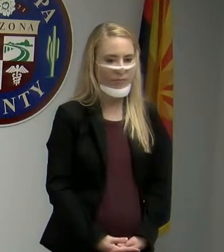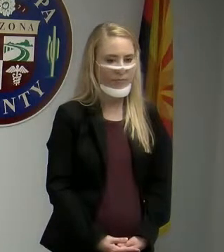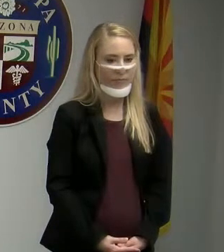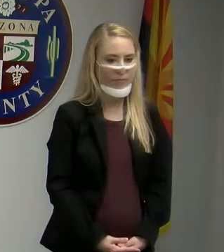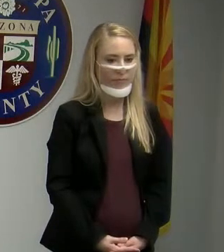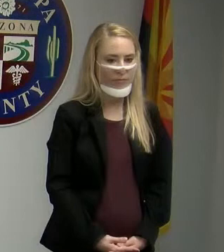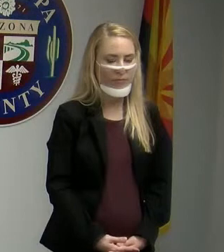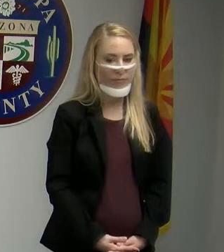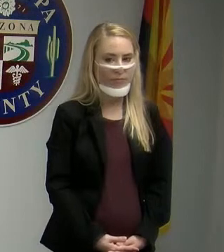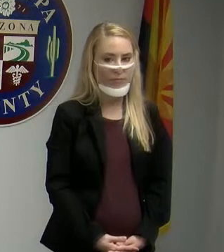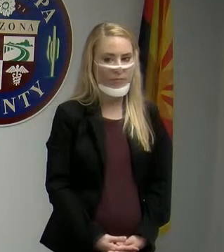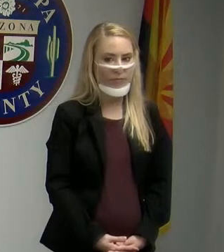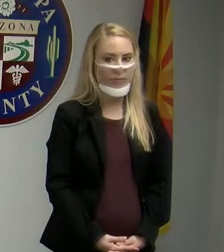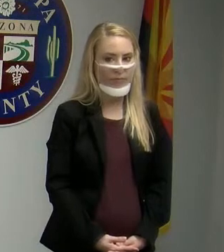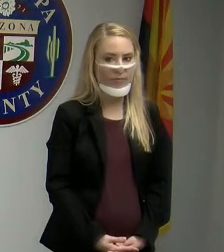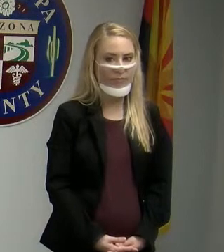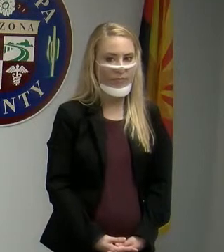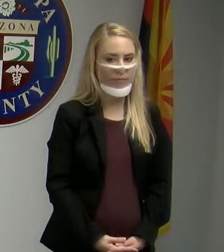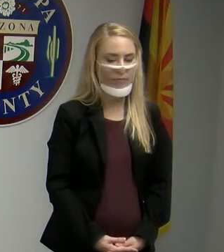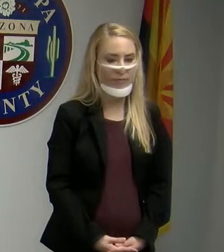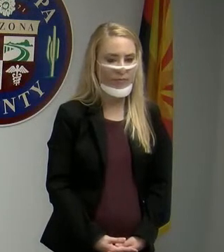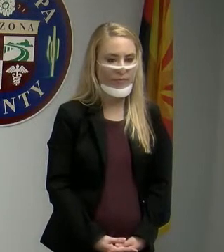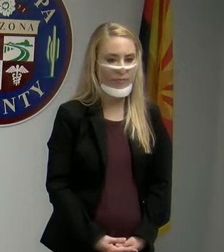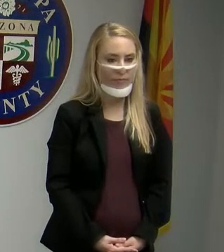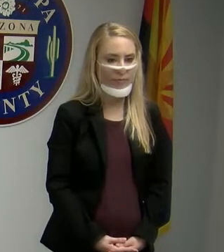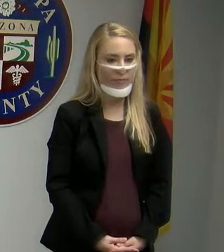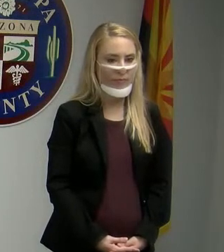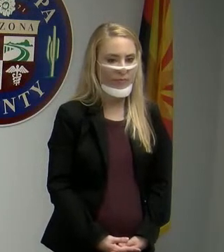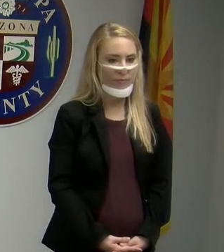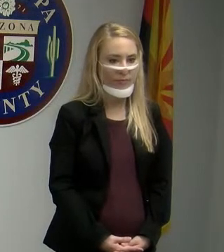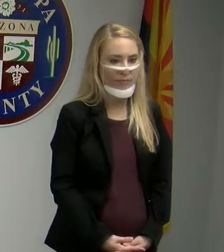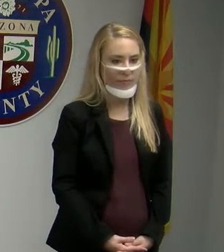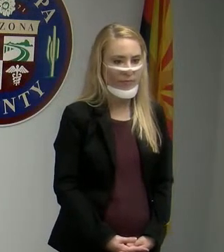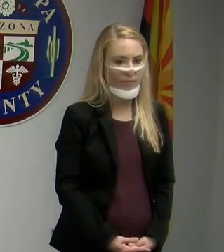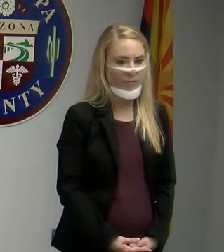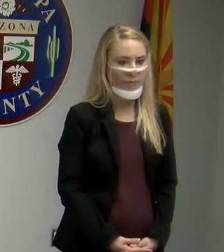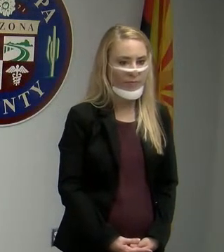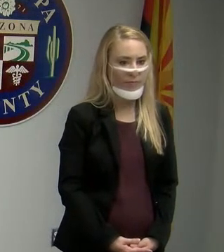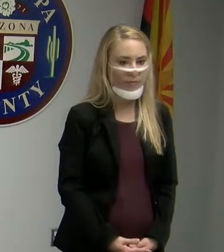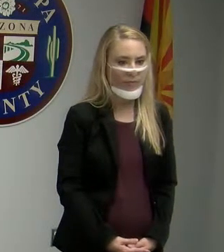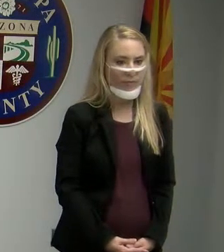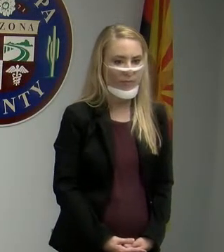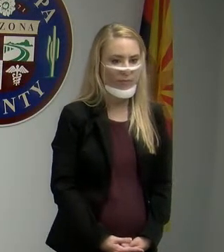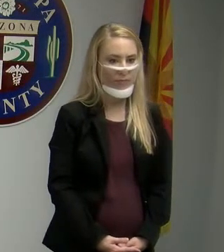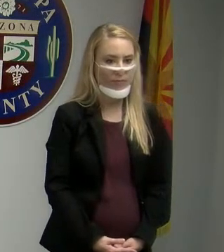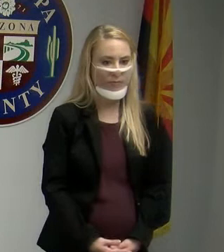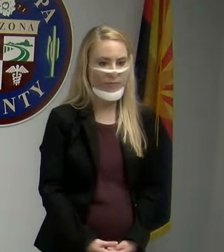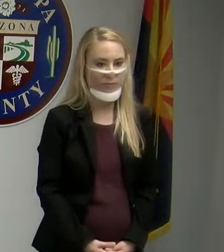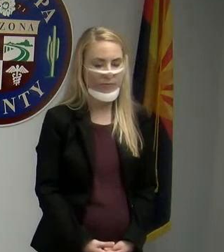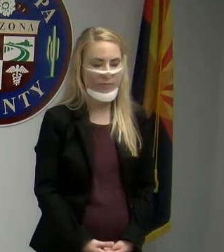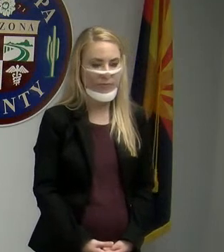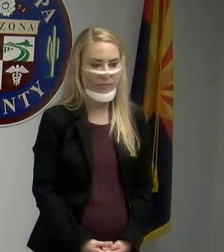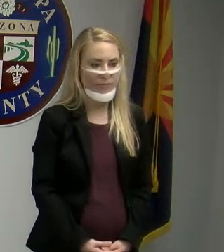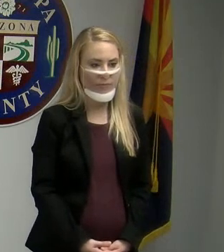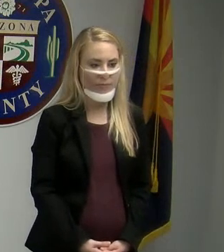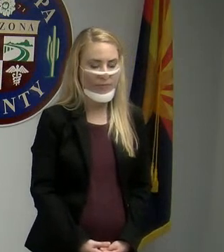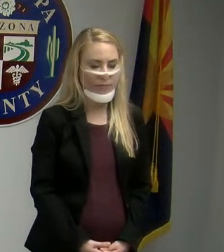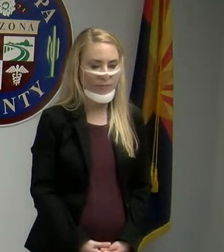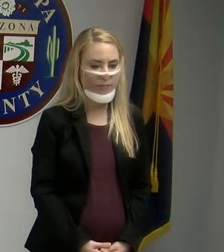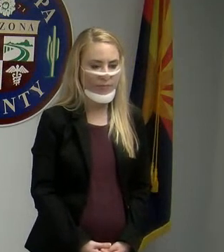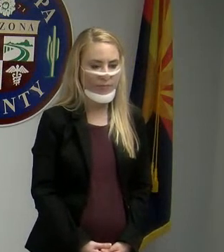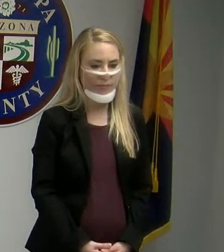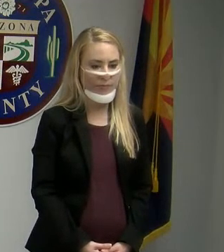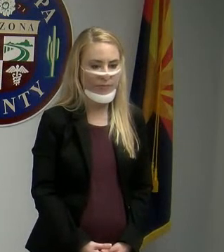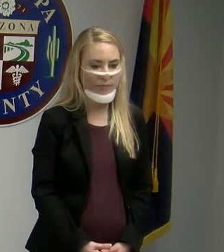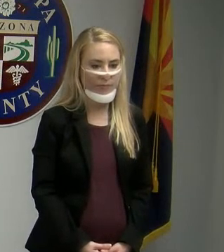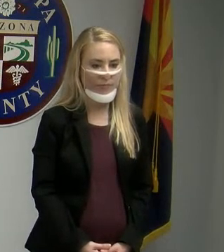hospitales como casas funerarias y el médico forense trabajen sin tener que interrumpir sus actividades o estar llenos, porque